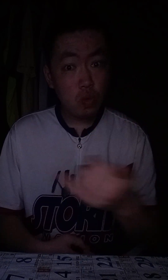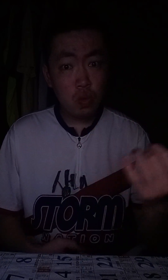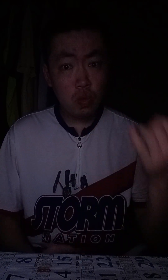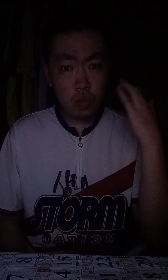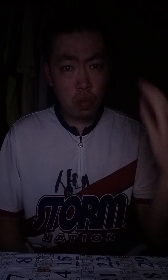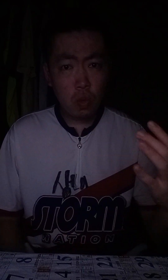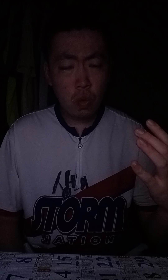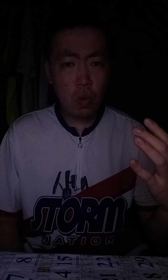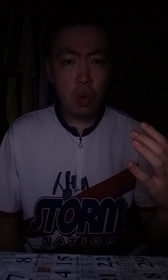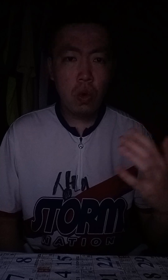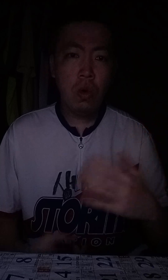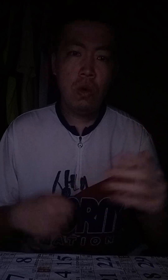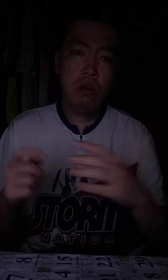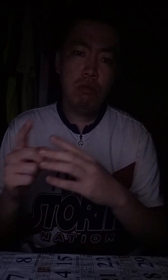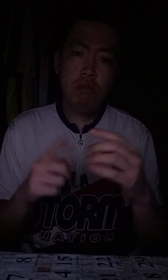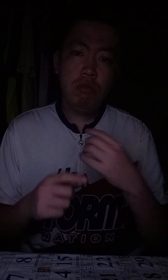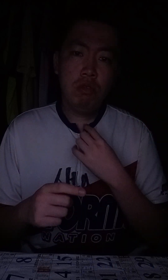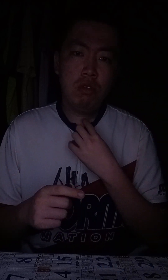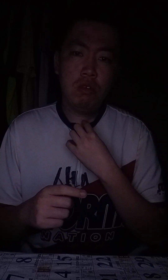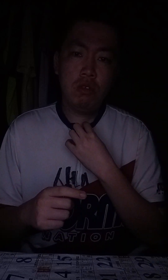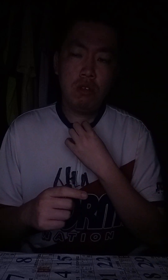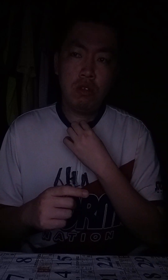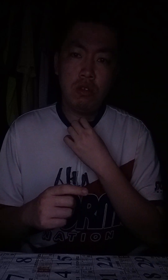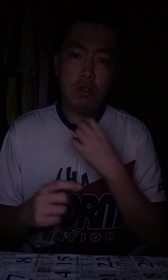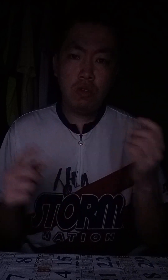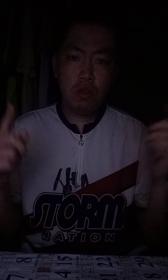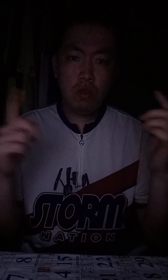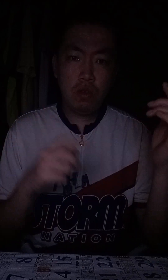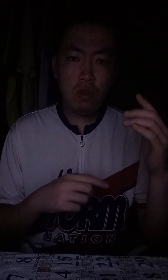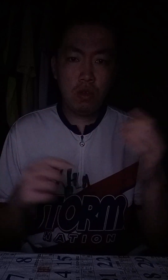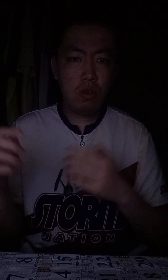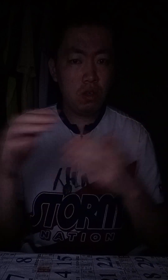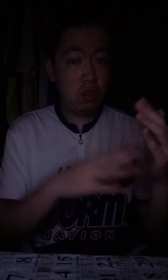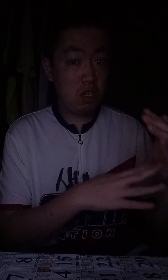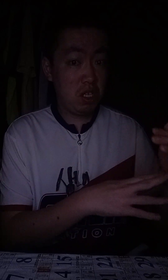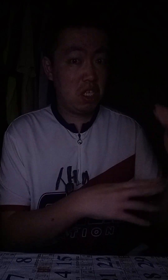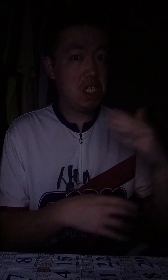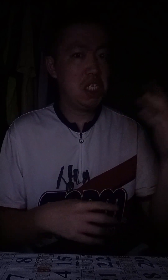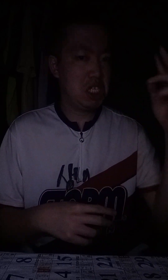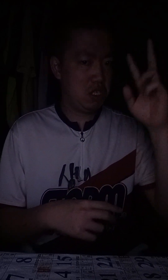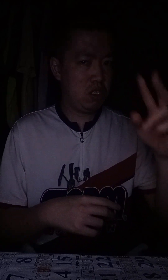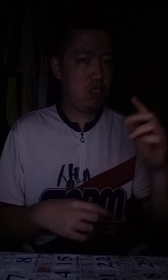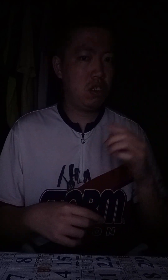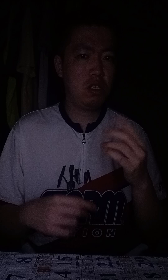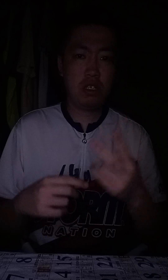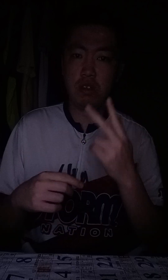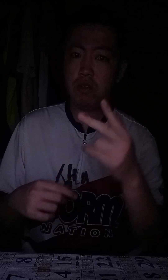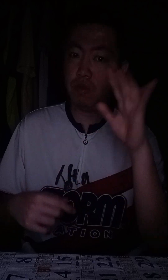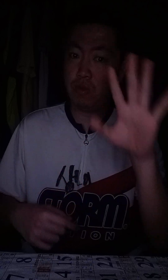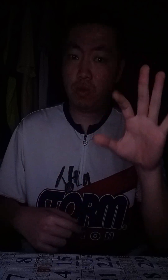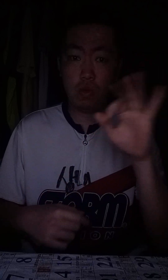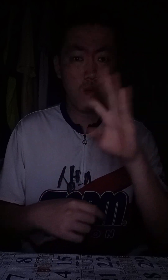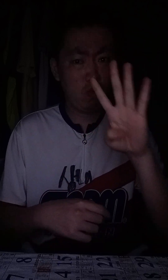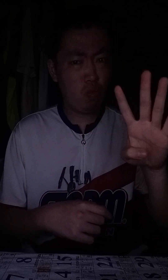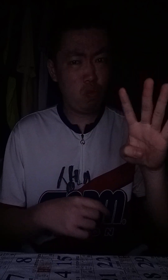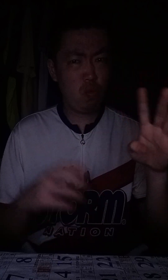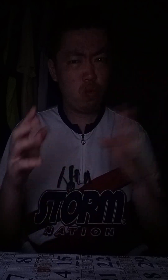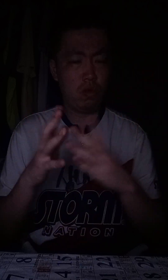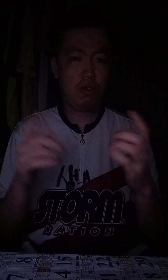거예요. 그래서 지금 새로 구입을 하게 되면은 한 3억 5천이나 4억 정도는 구입을 할 수